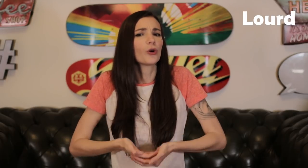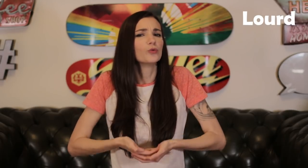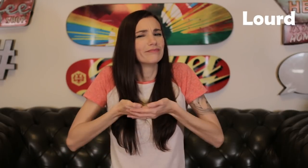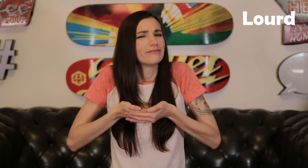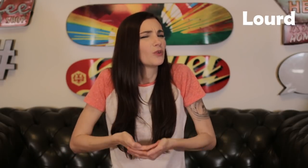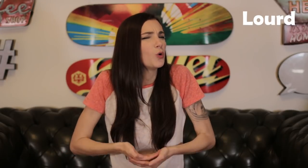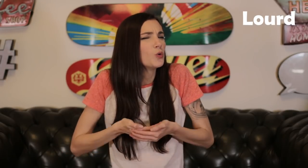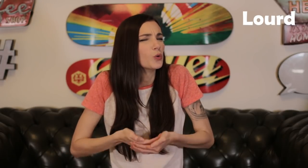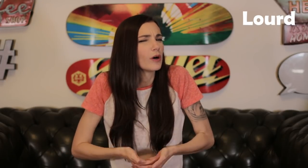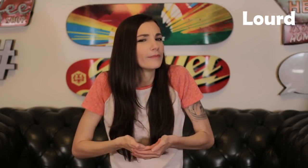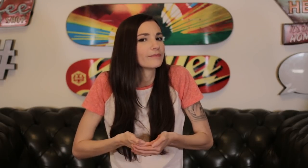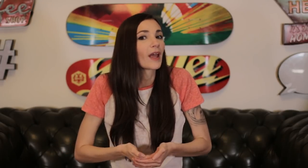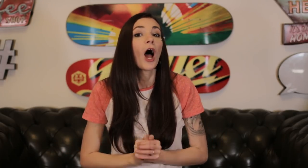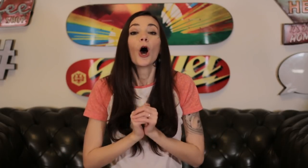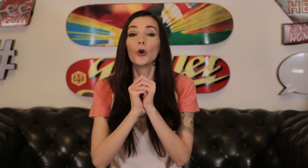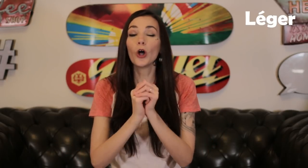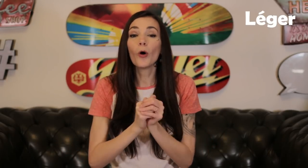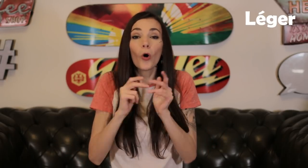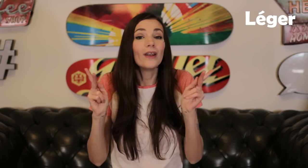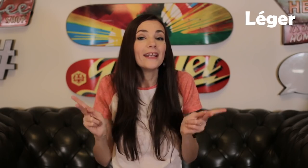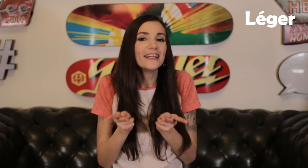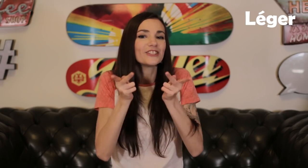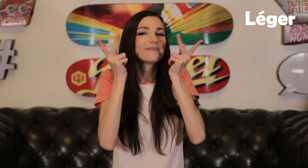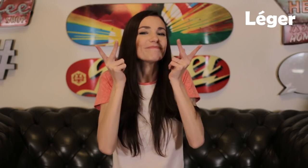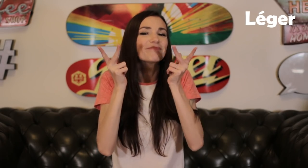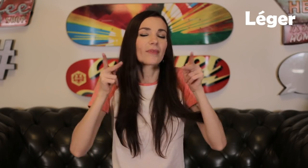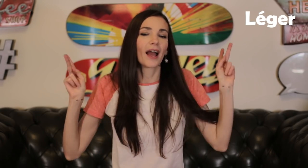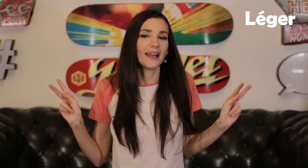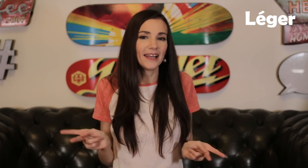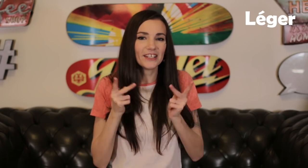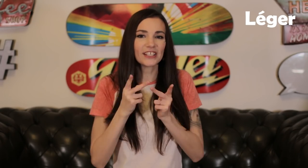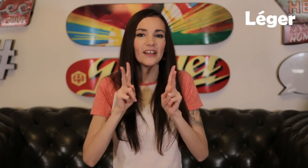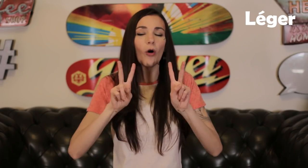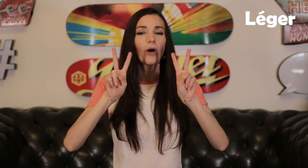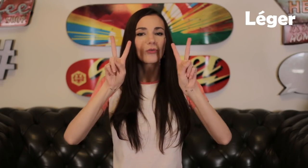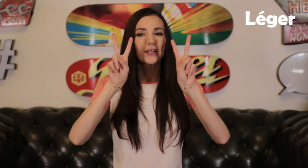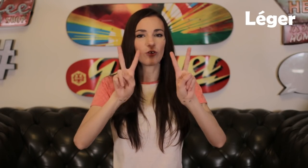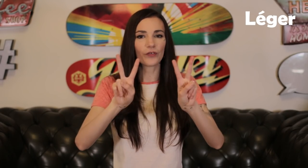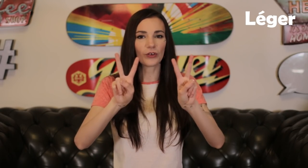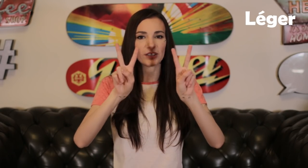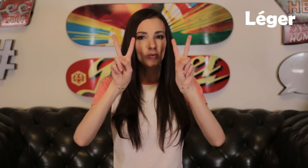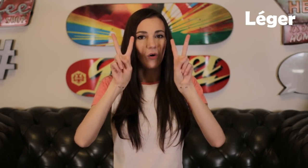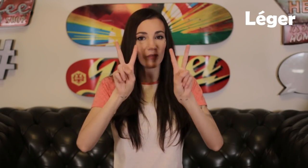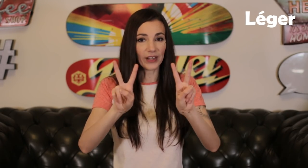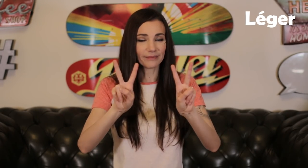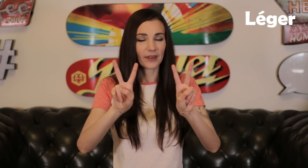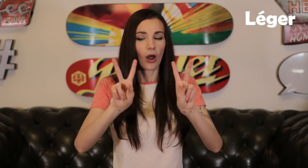coups. Lourd. Le mot léger. Léger, on prend donc la configuration en V,